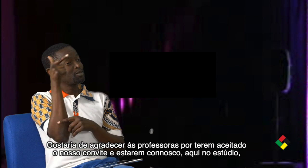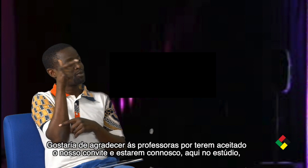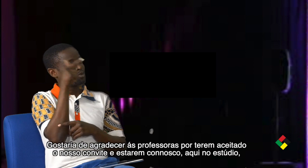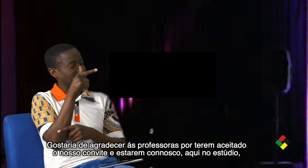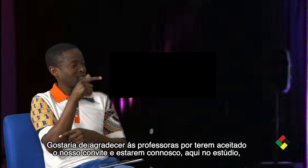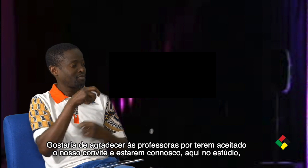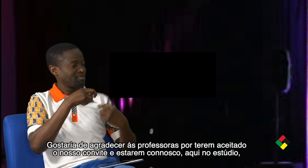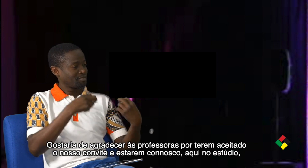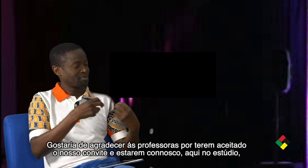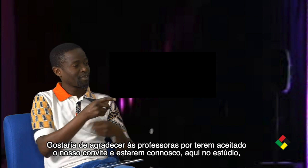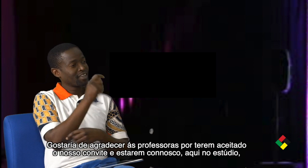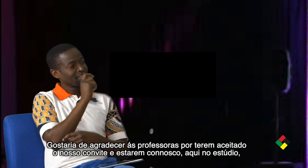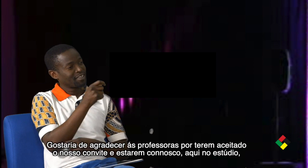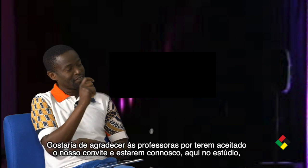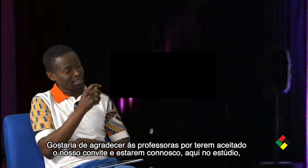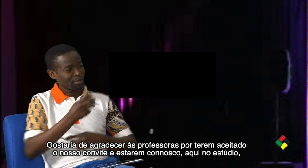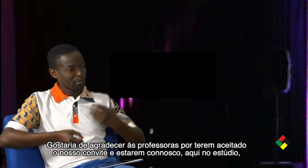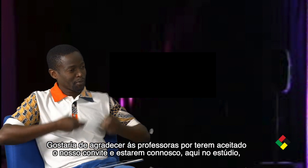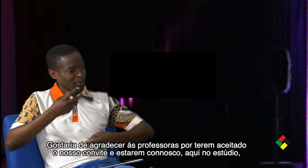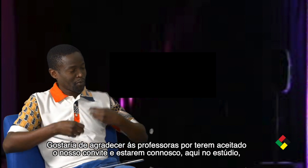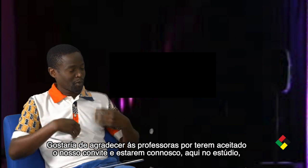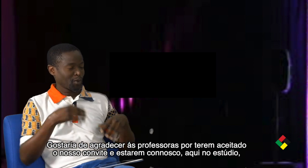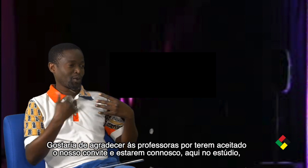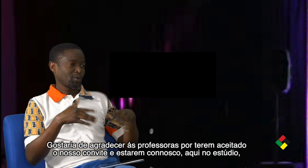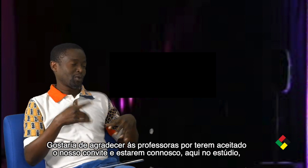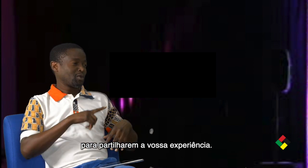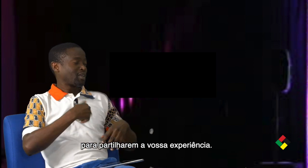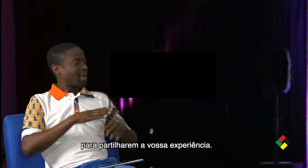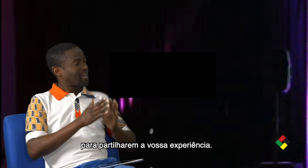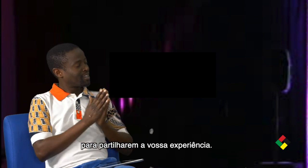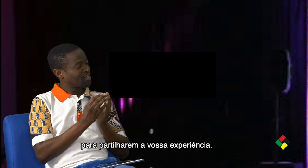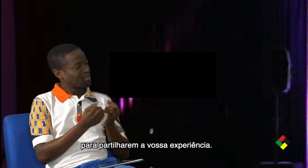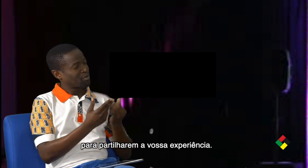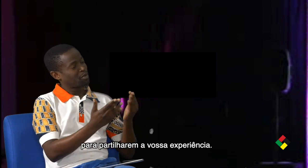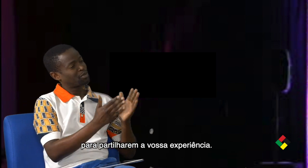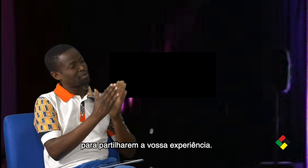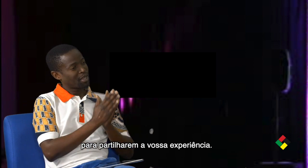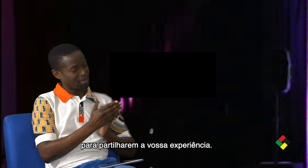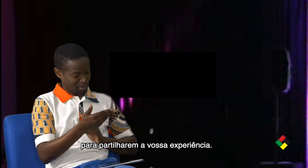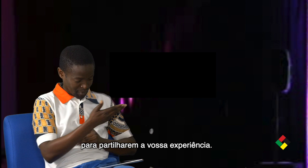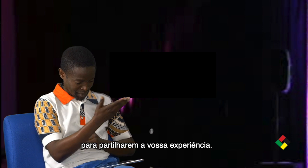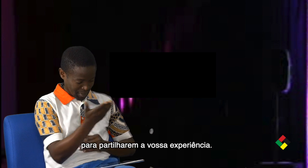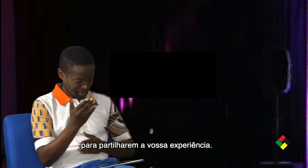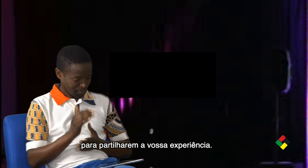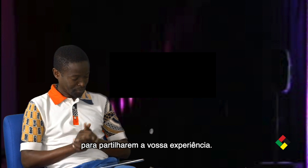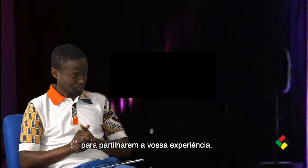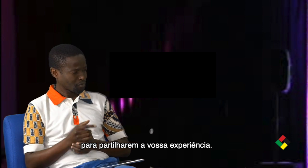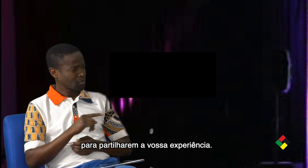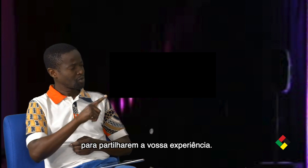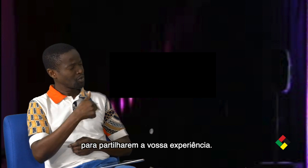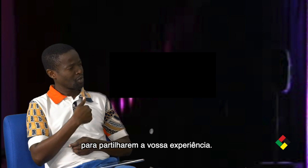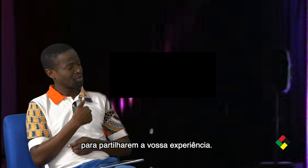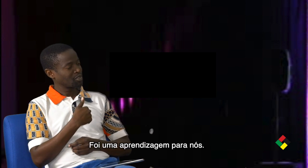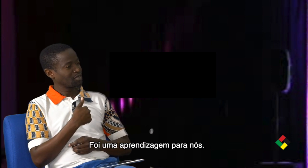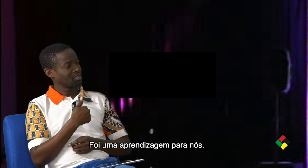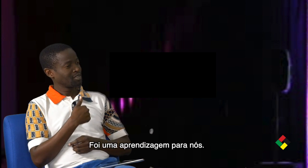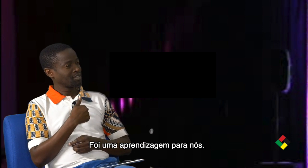tempo e para aqui para o estudo e que puderam deixar também o vosso parecer. E